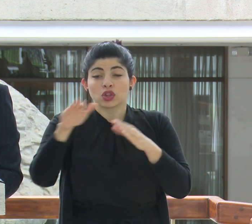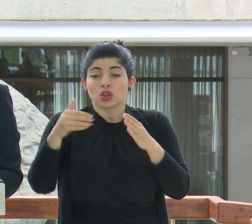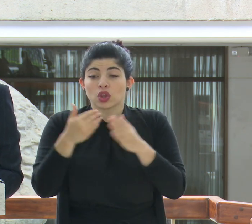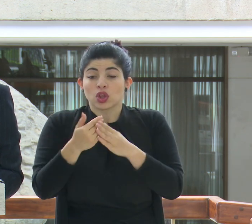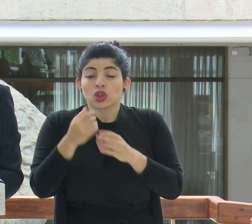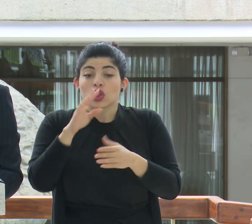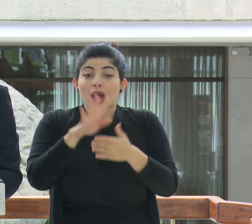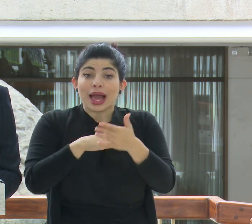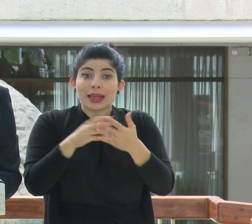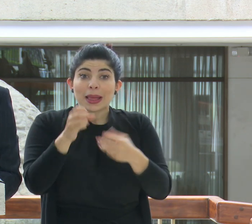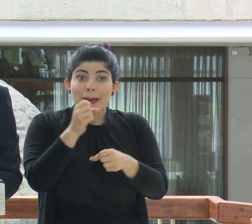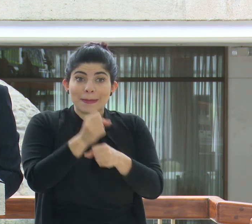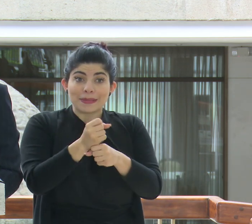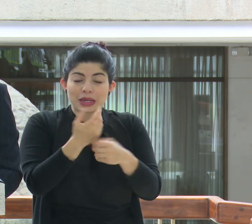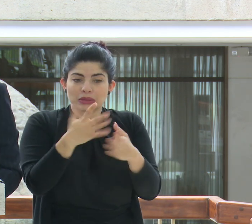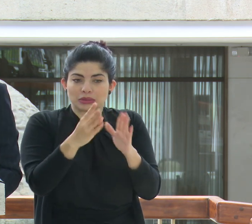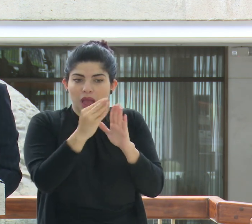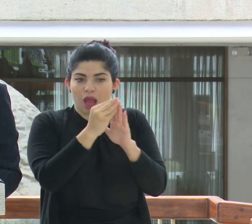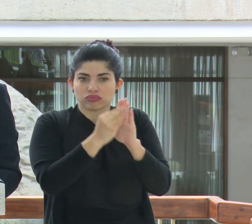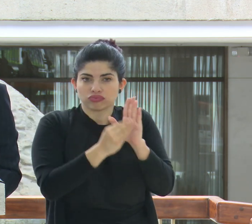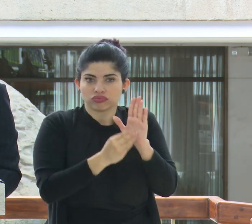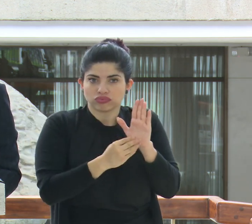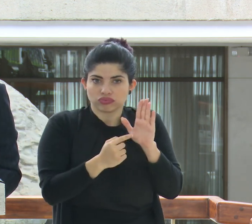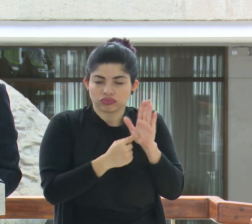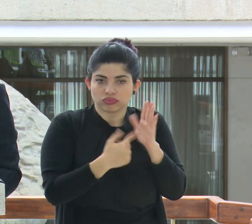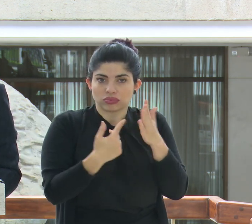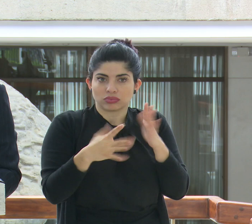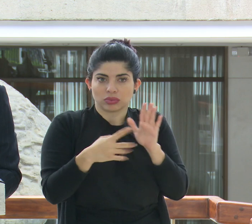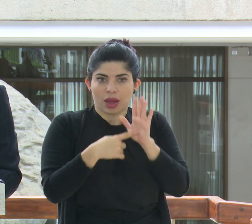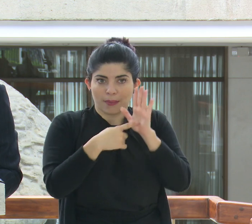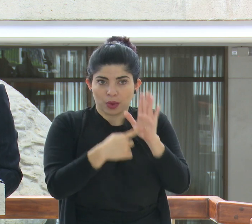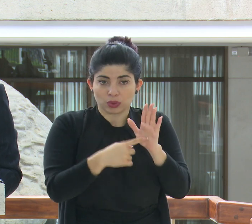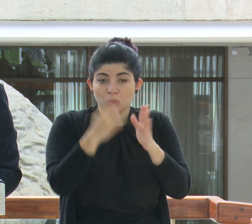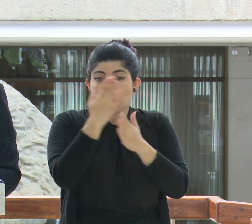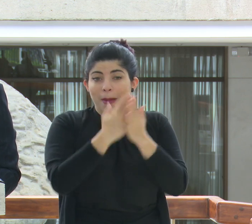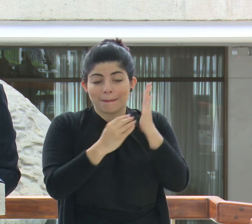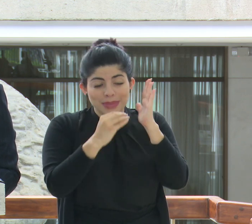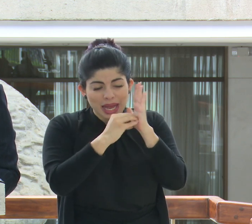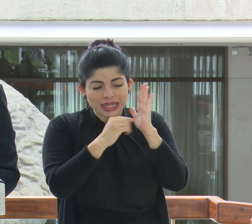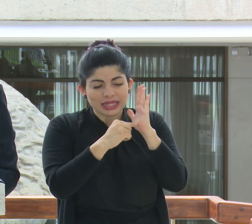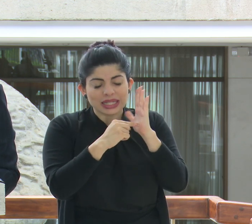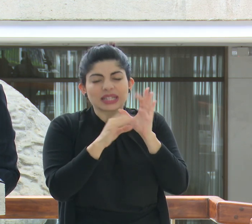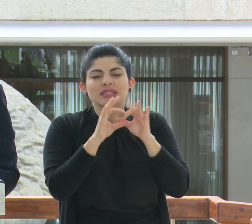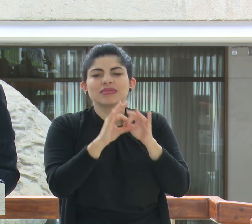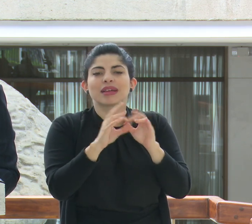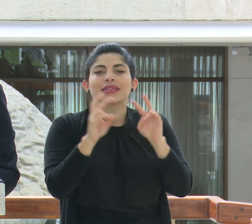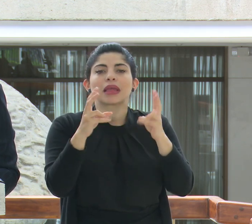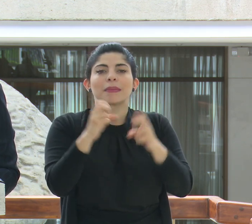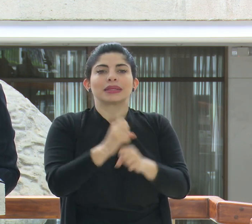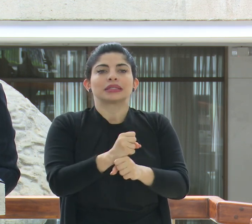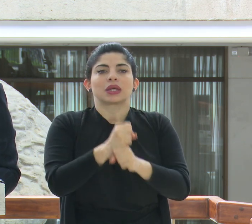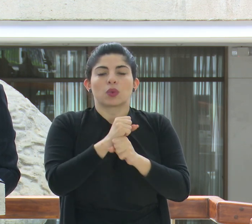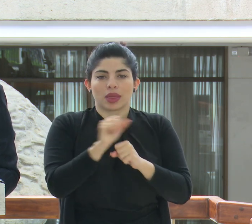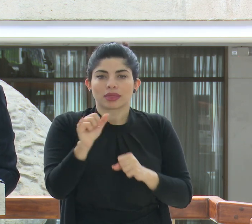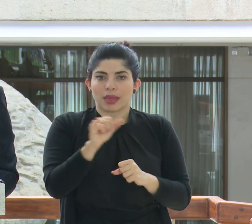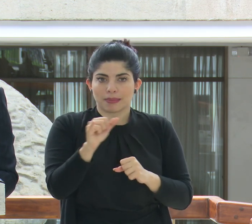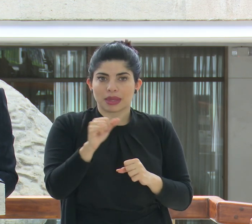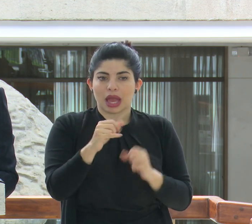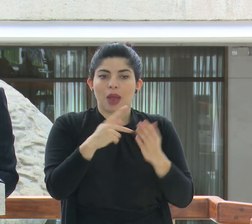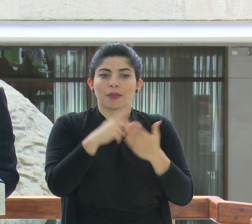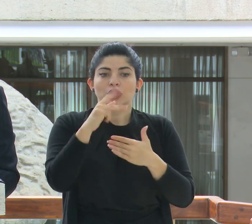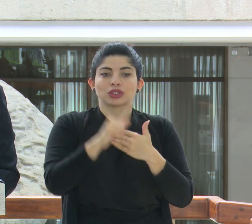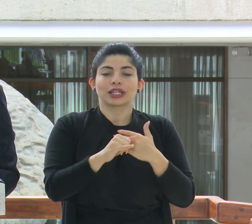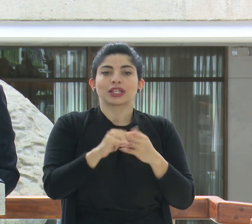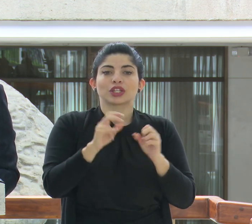agenda de empleo está ahí prioritario, lo reflejamos ahí, y hay una parte de la agenda que tiene que ver un poco con temas de seguridad. Hay un proyecto